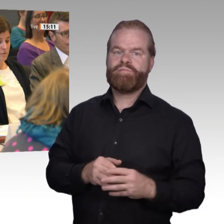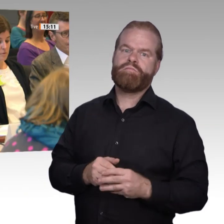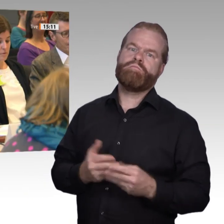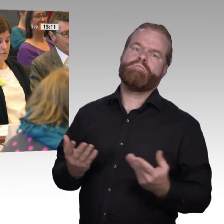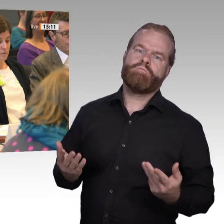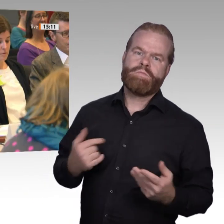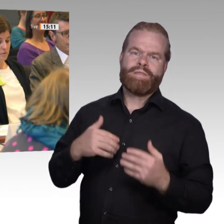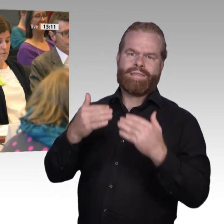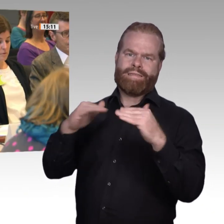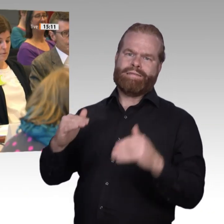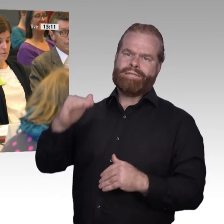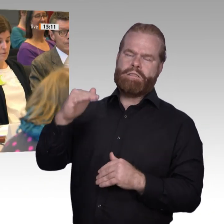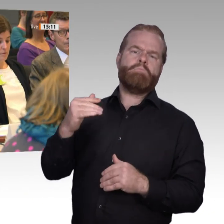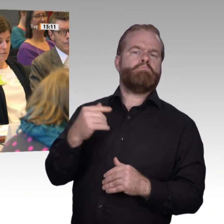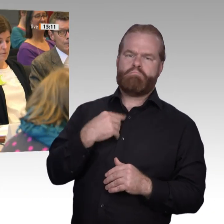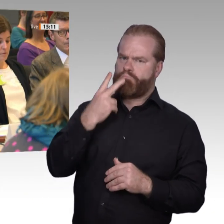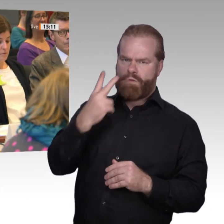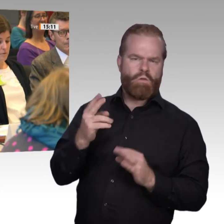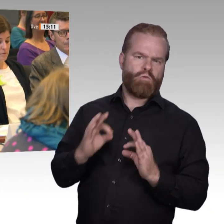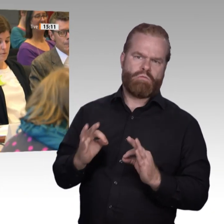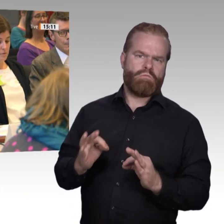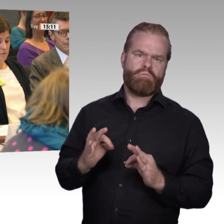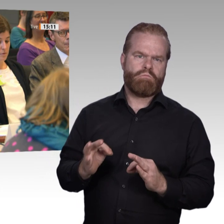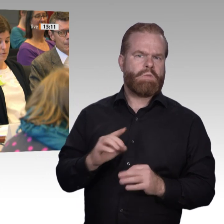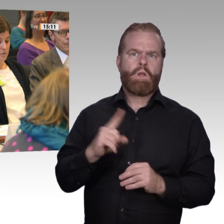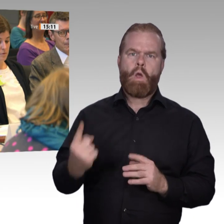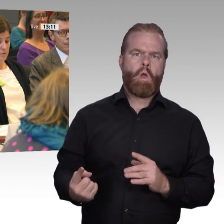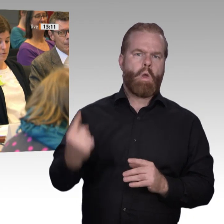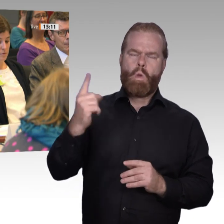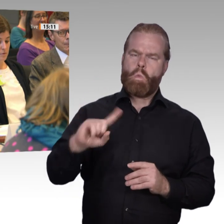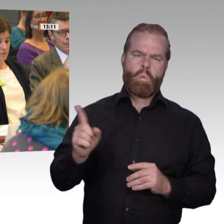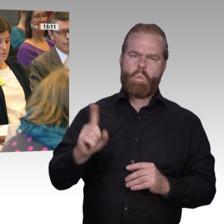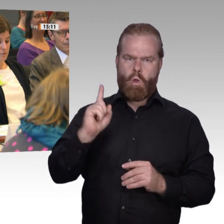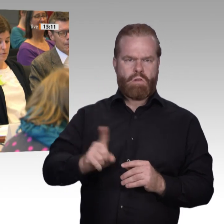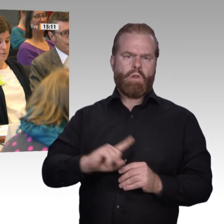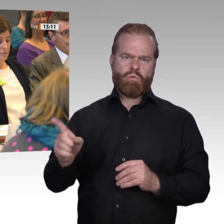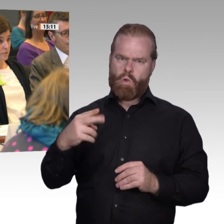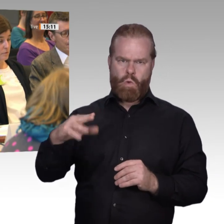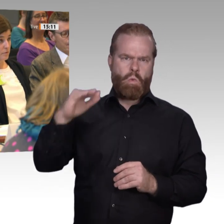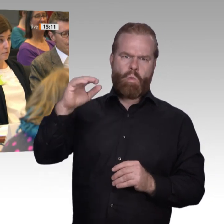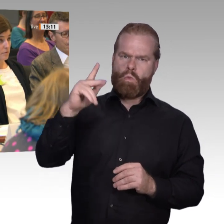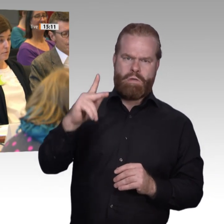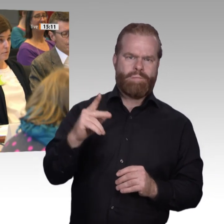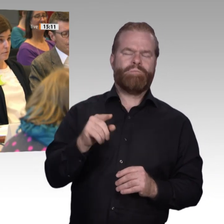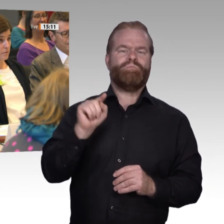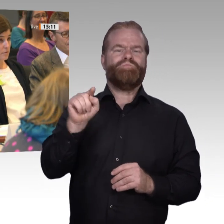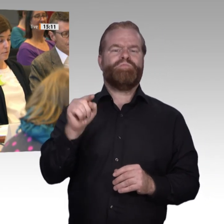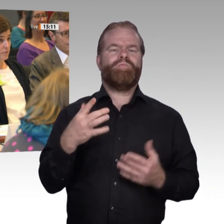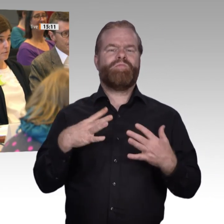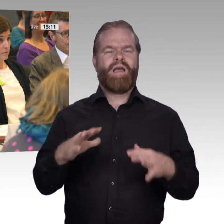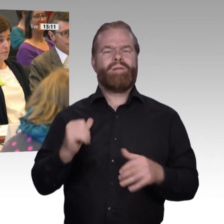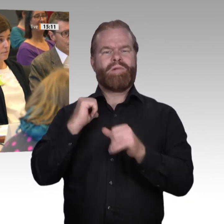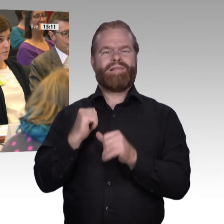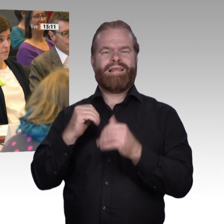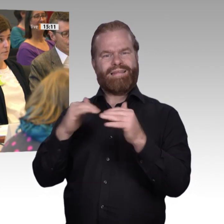bei der Grundsicherung im Alter anzuwenden, wird zu einer Vereinheitlichung der Transparenz in der Anwendung führen. Es ist kaum plausibel zu erklären, warum